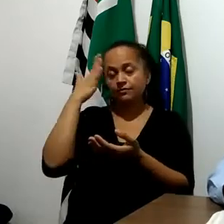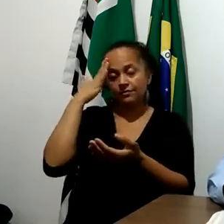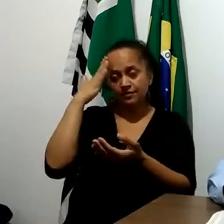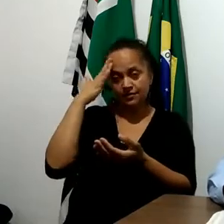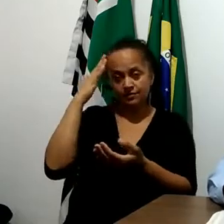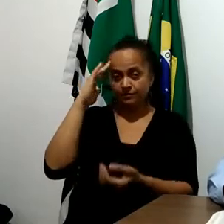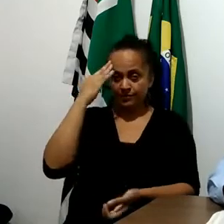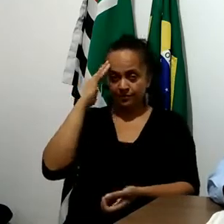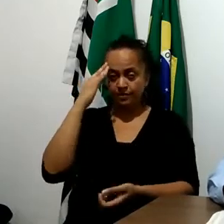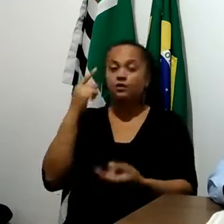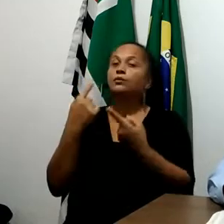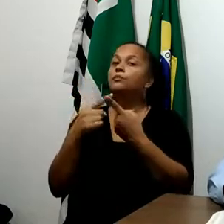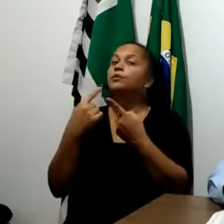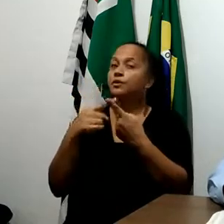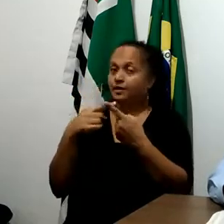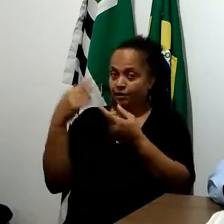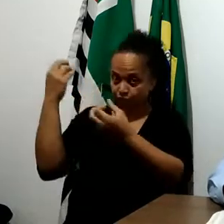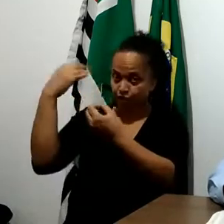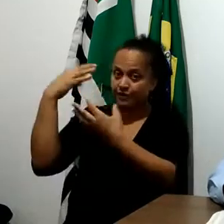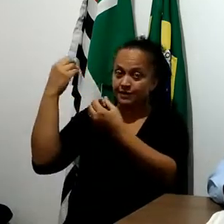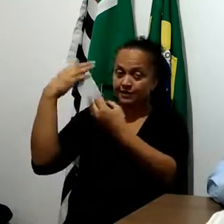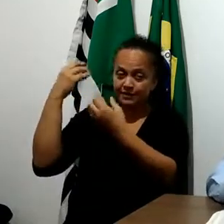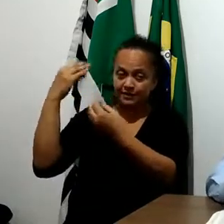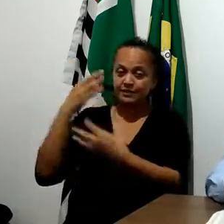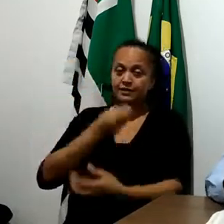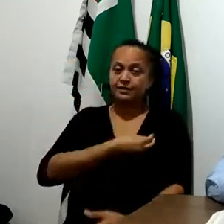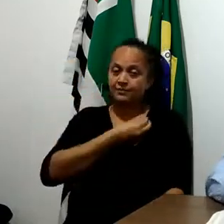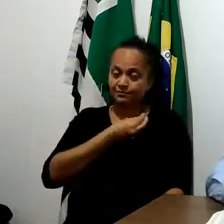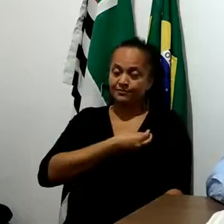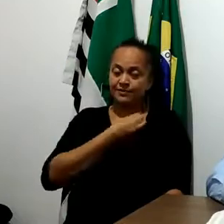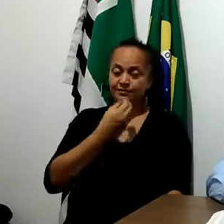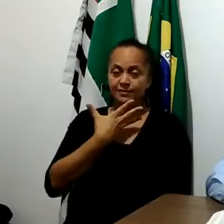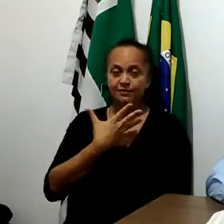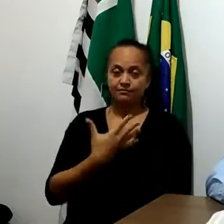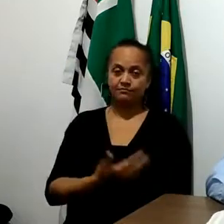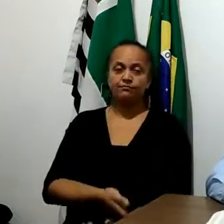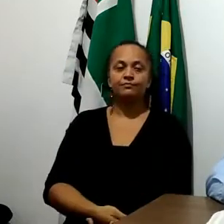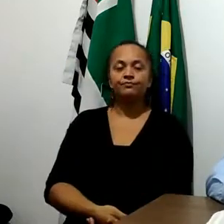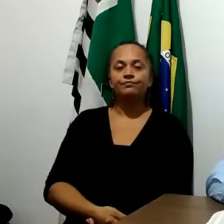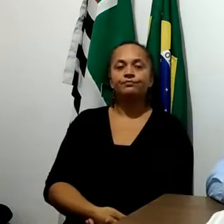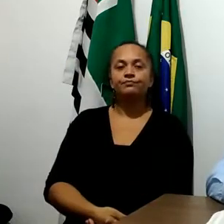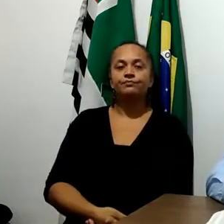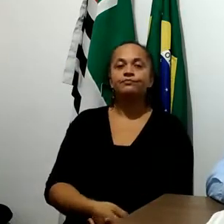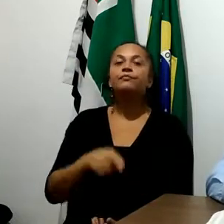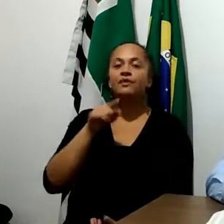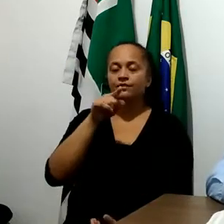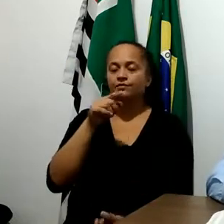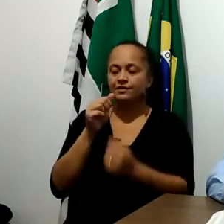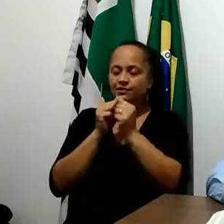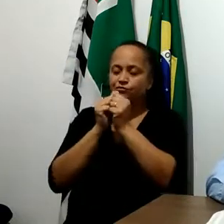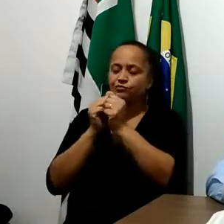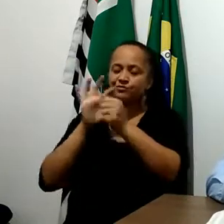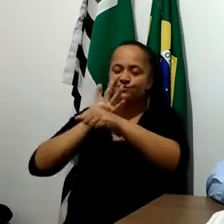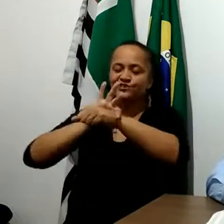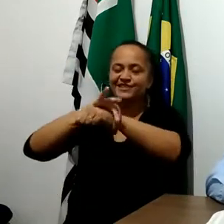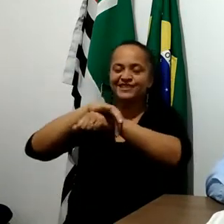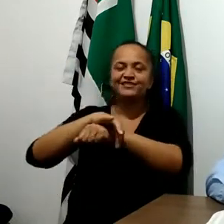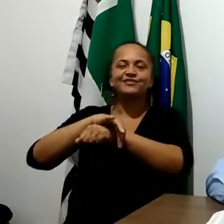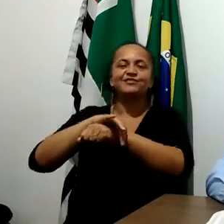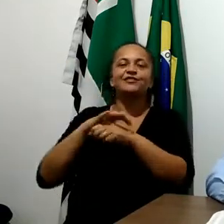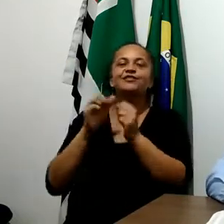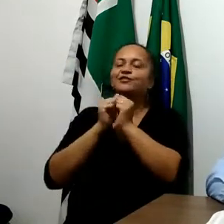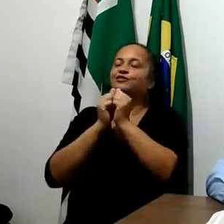vida para a tua alma e adorno ao teu pescoço. Então andarás seguro no teu caminho e